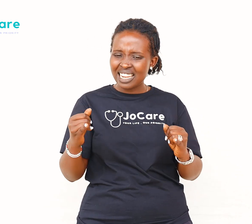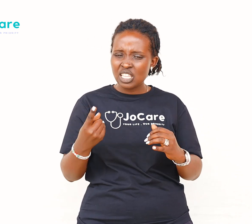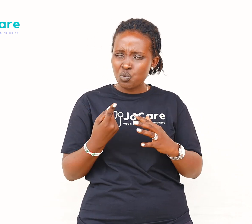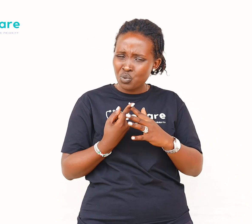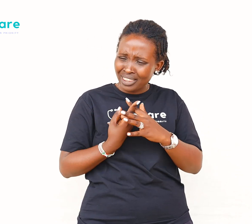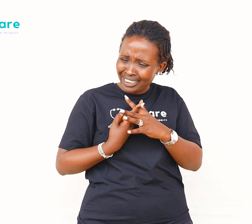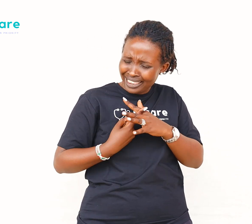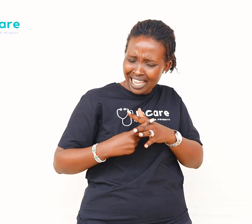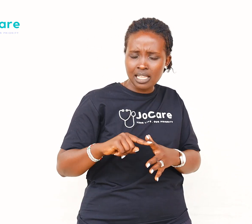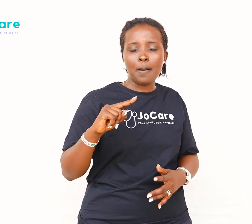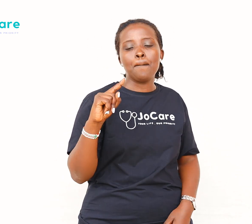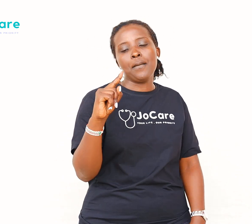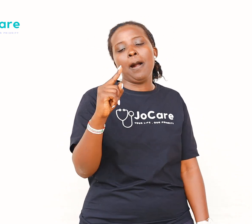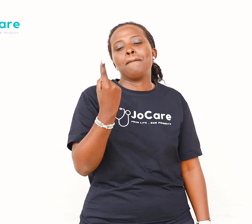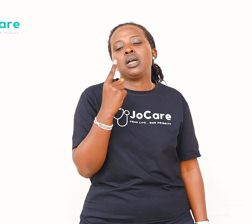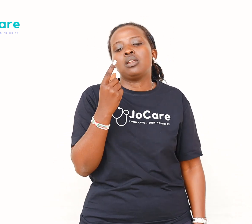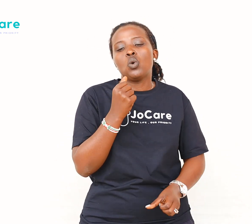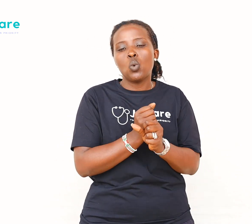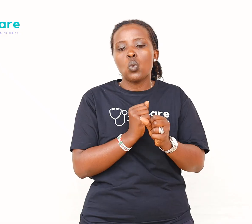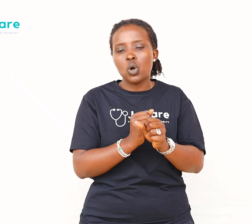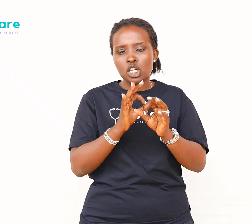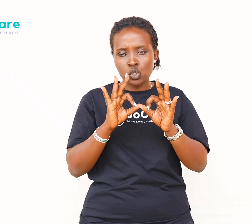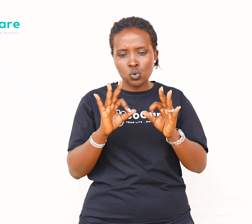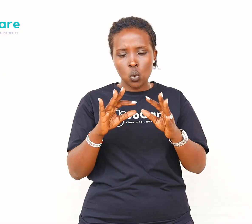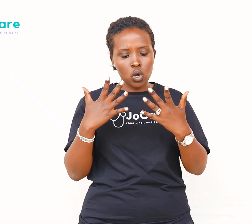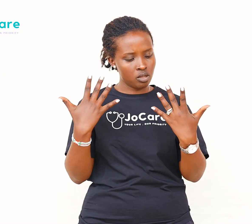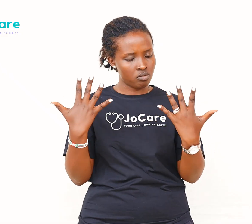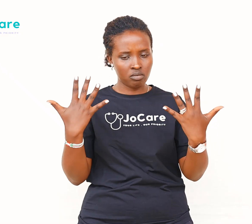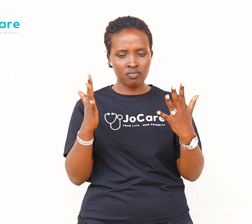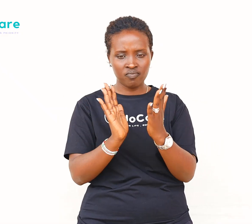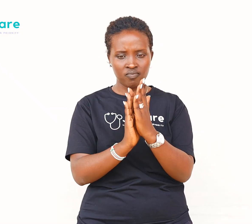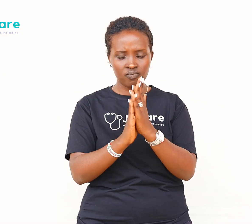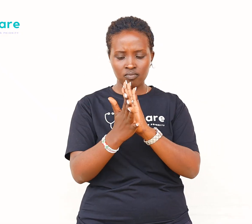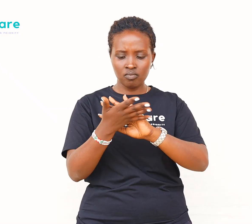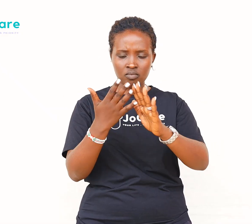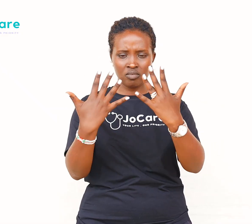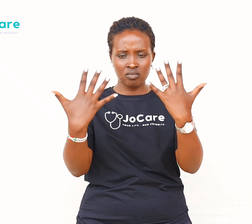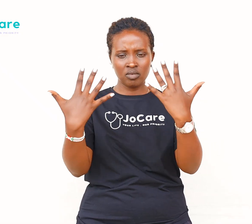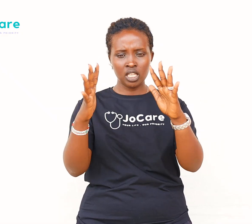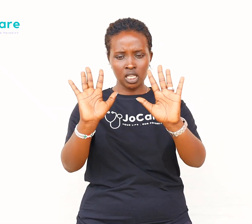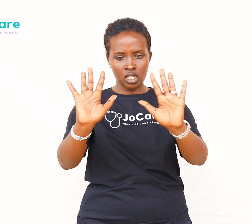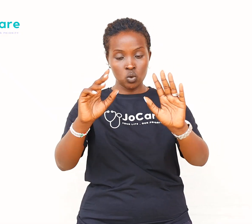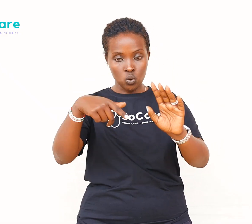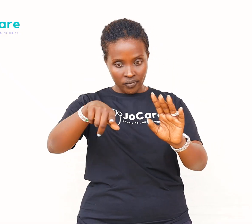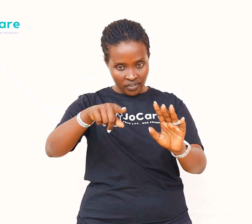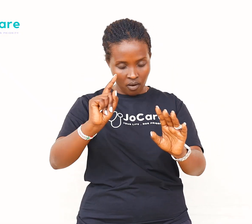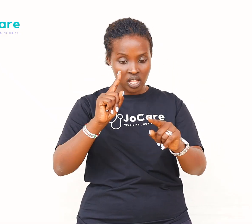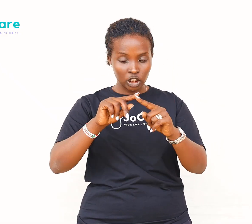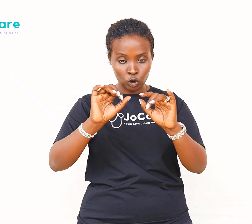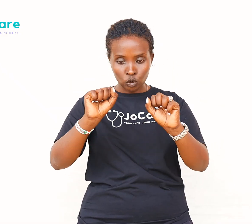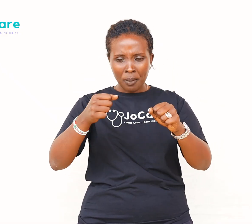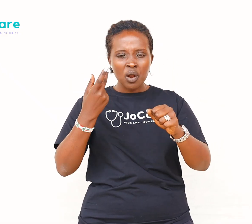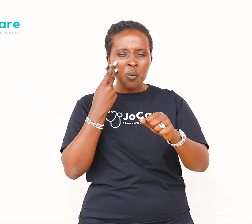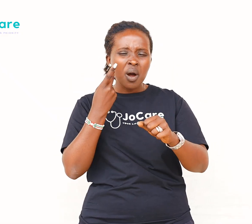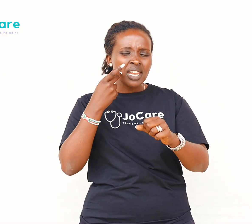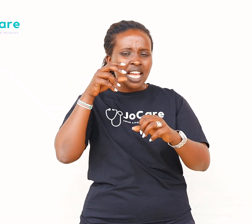ukore isuku ku ntoki zawe, kubera ko ushobora gusanga za ntoki zawe zirimo mikorobe. yego Izo